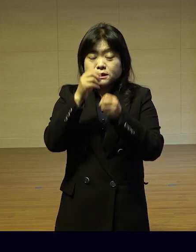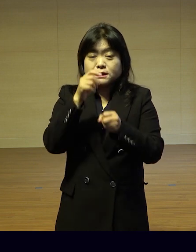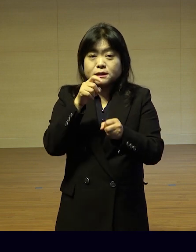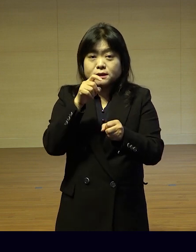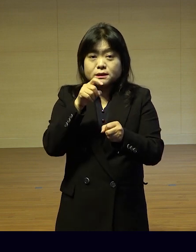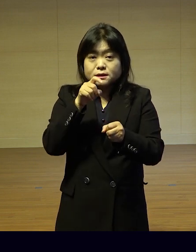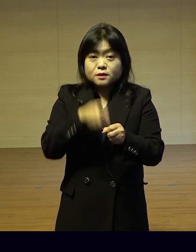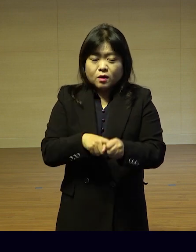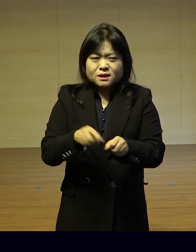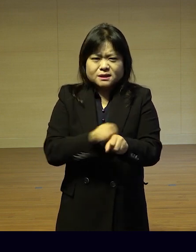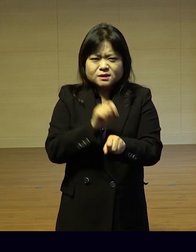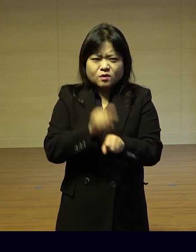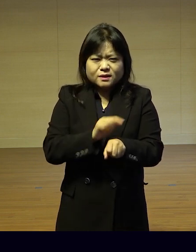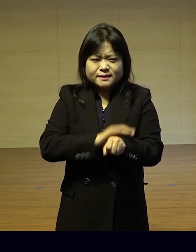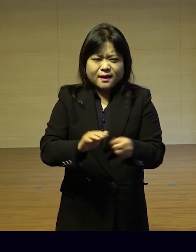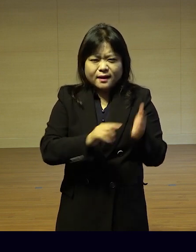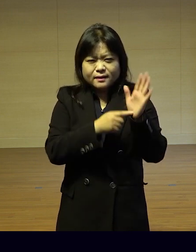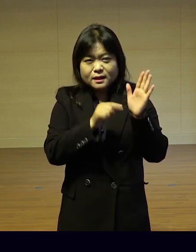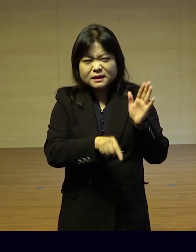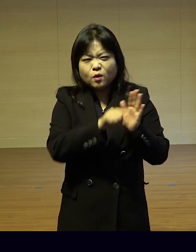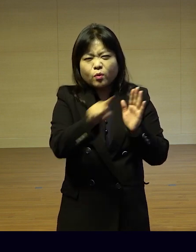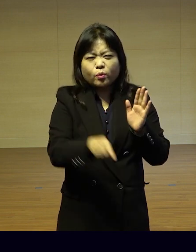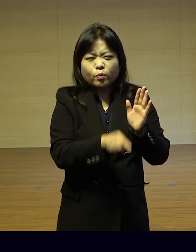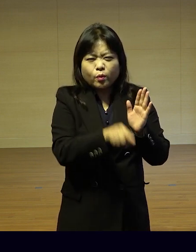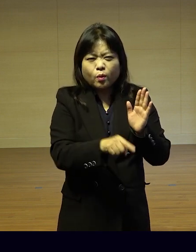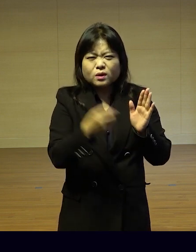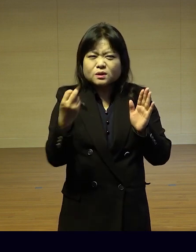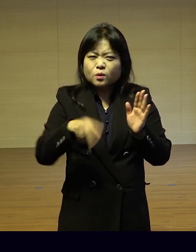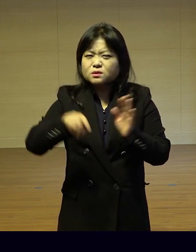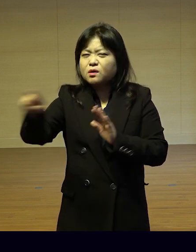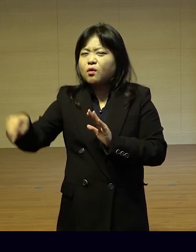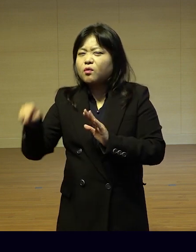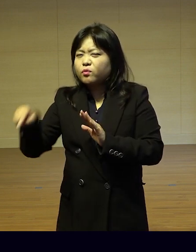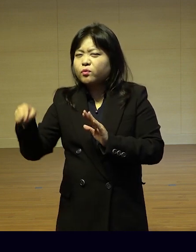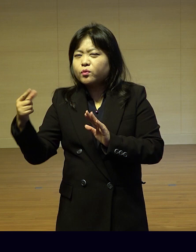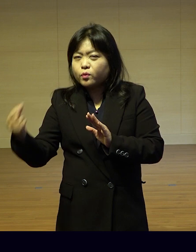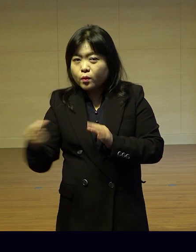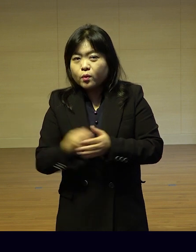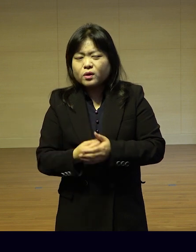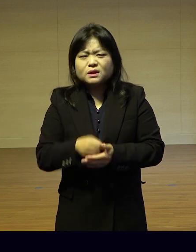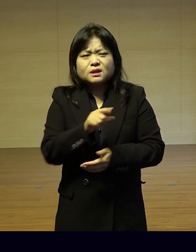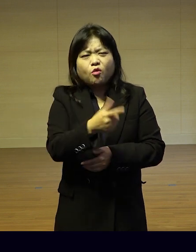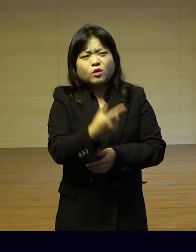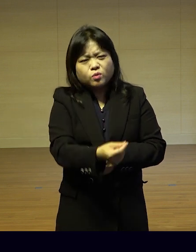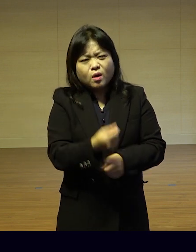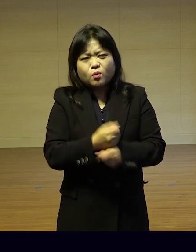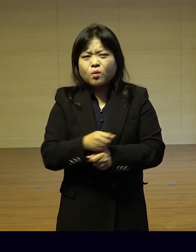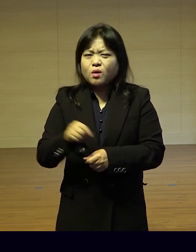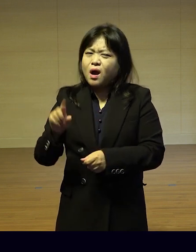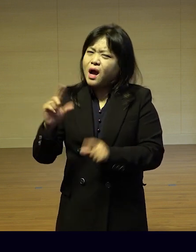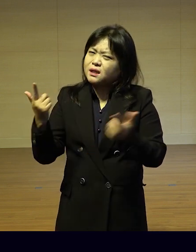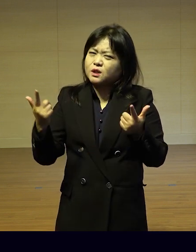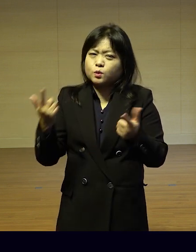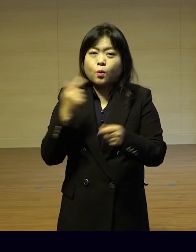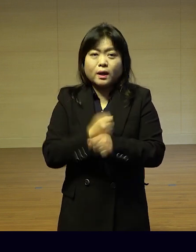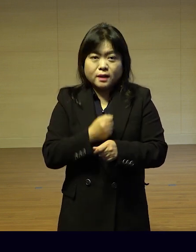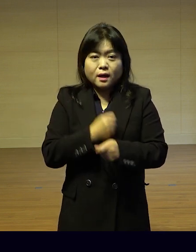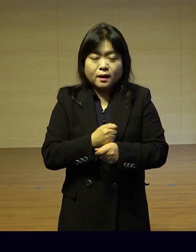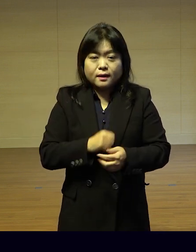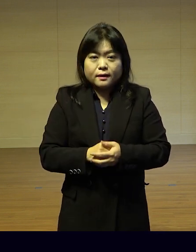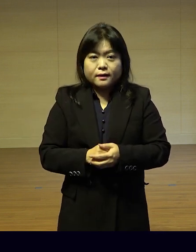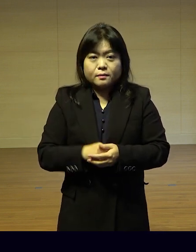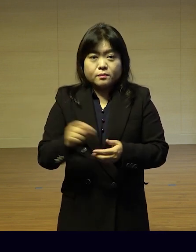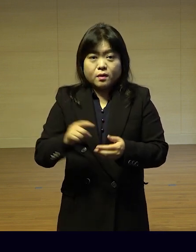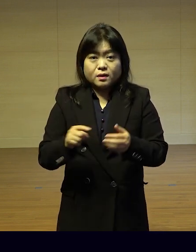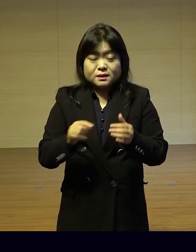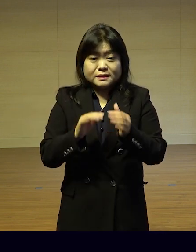나타내는 것으로 이것도 그리고 저것도 혹은 그렇기도 하고 아니기도 하다. 자, 한편에서 보면